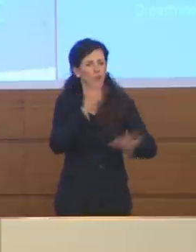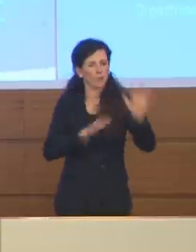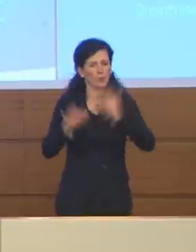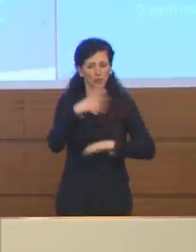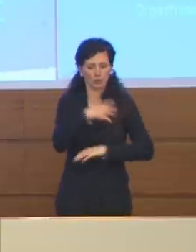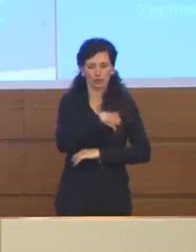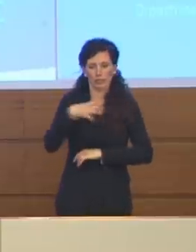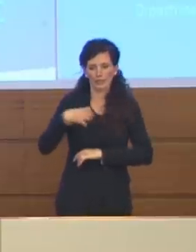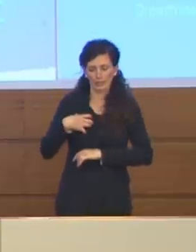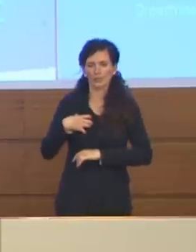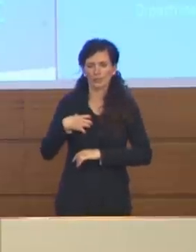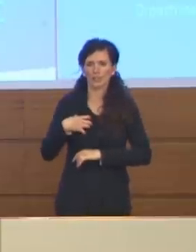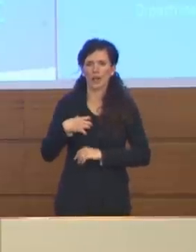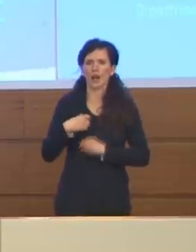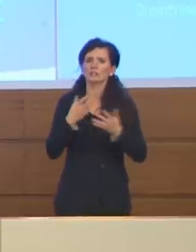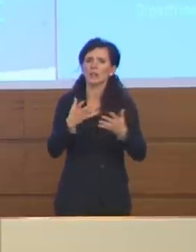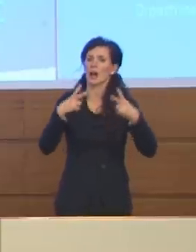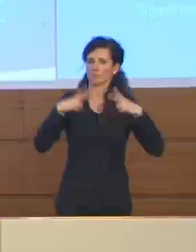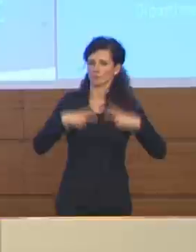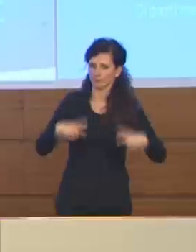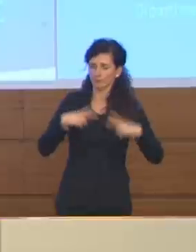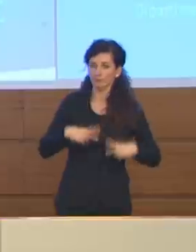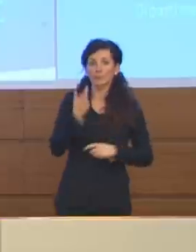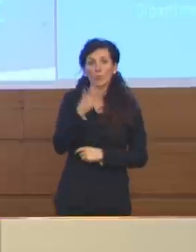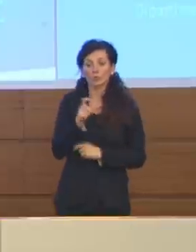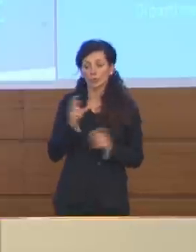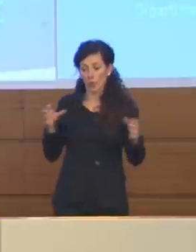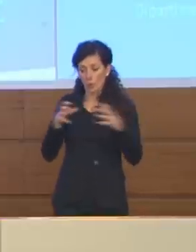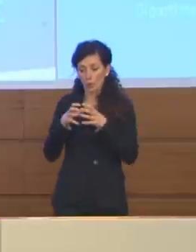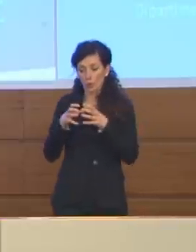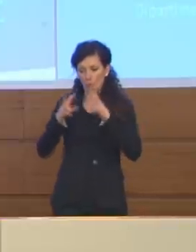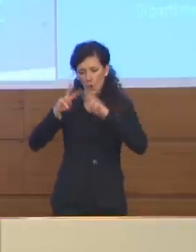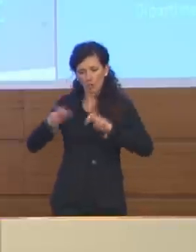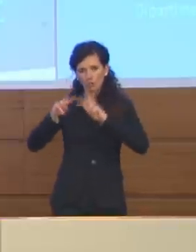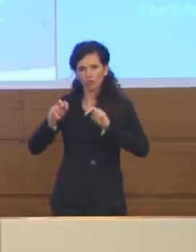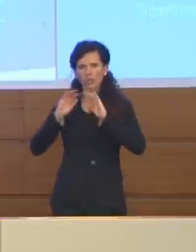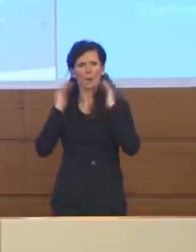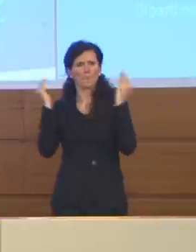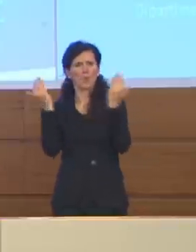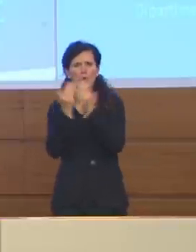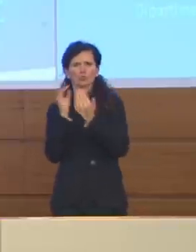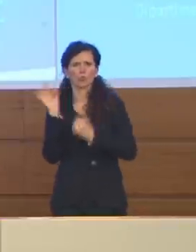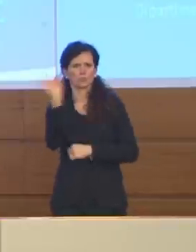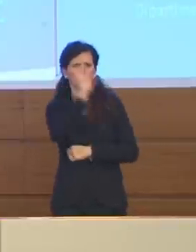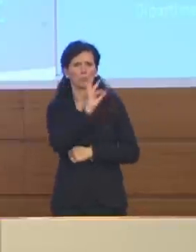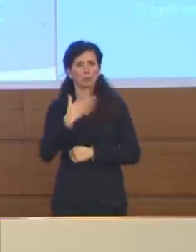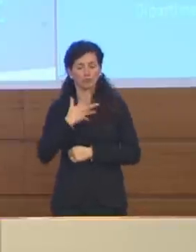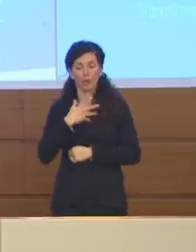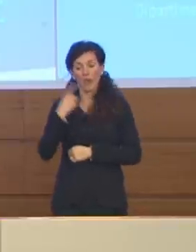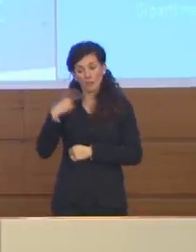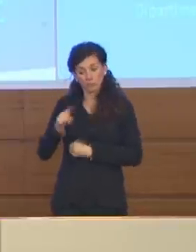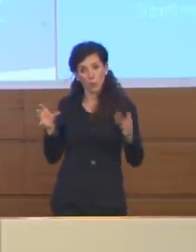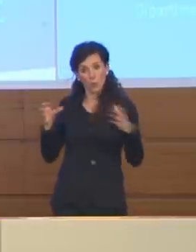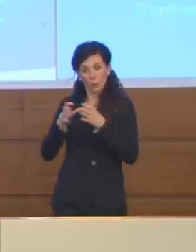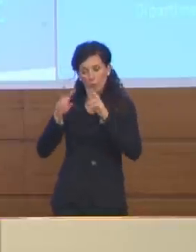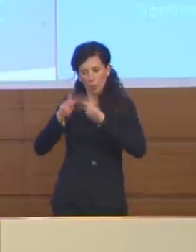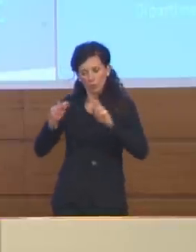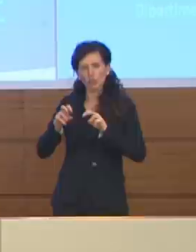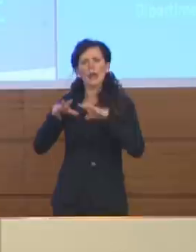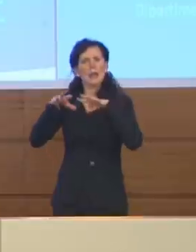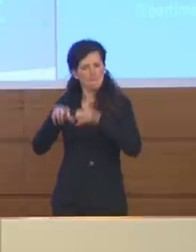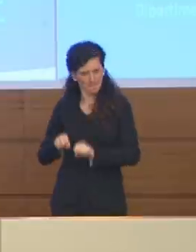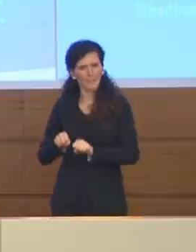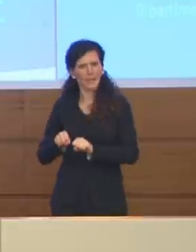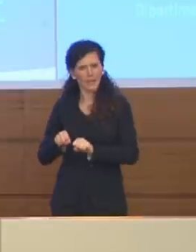grandi gruppi di ricerca nel mondo si impegnino su questo aspetto dall'altro però